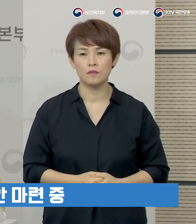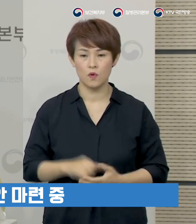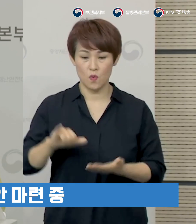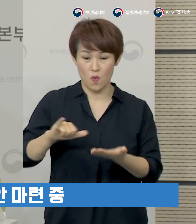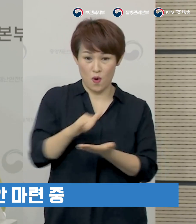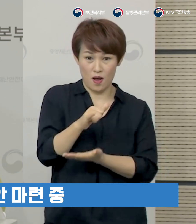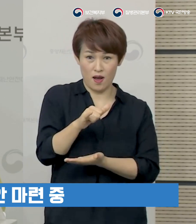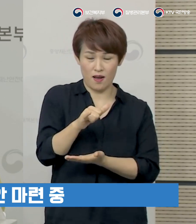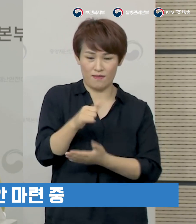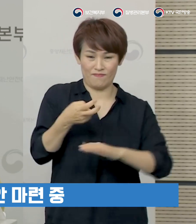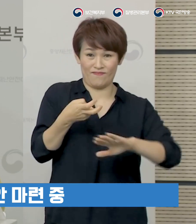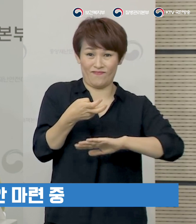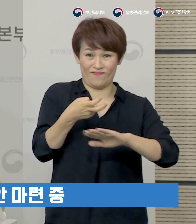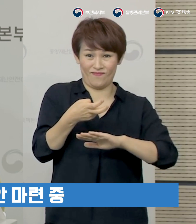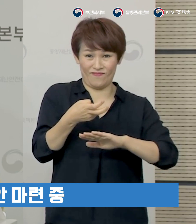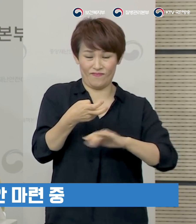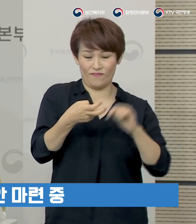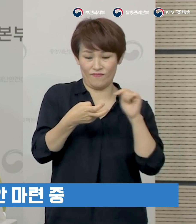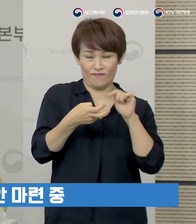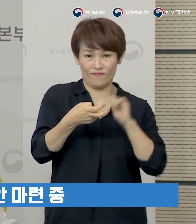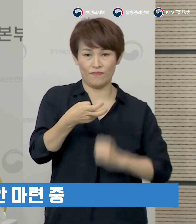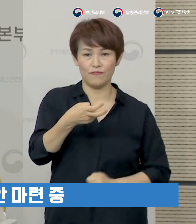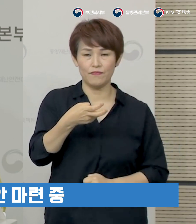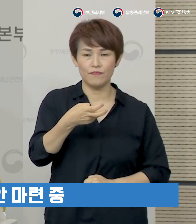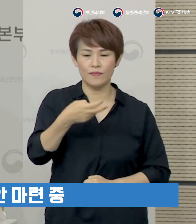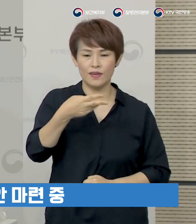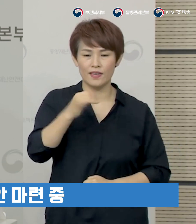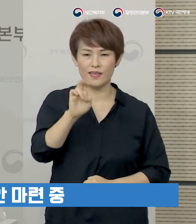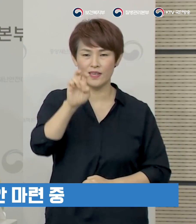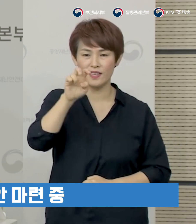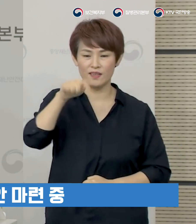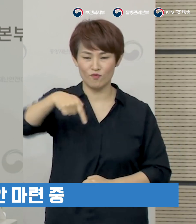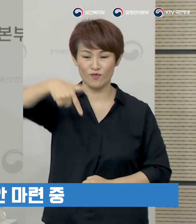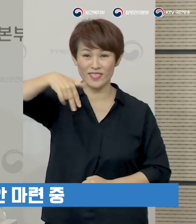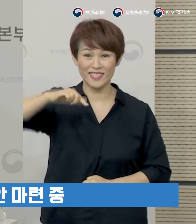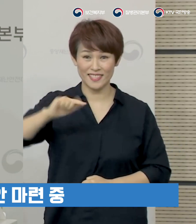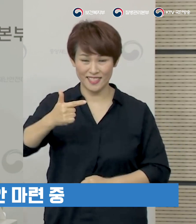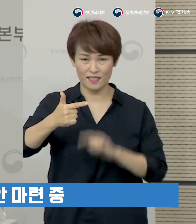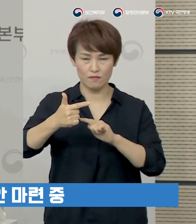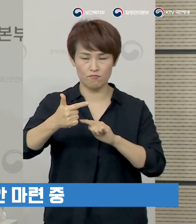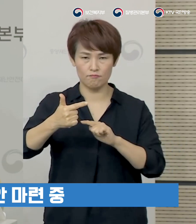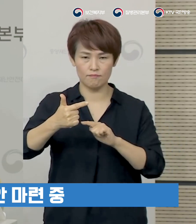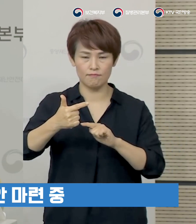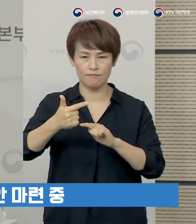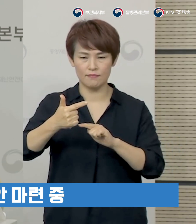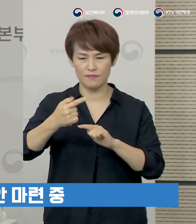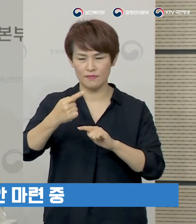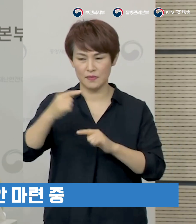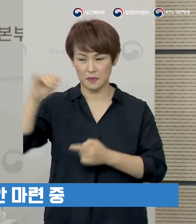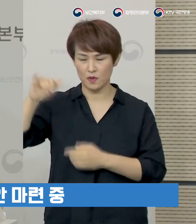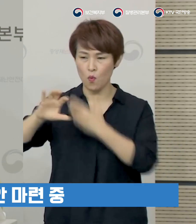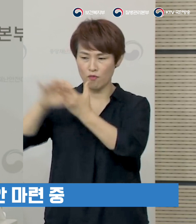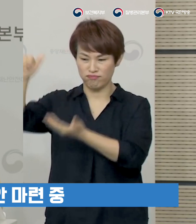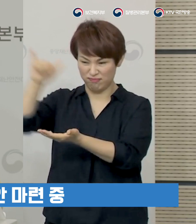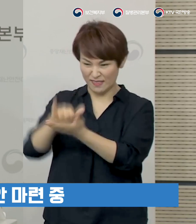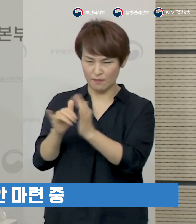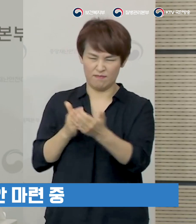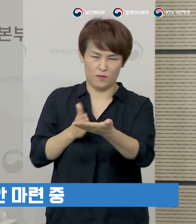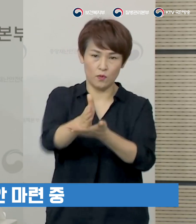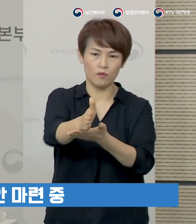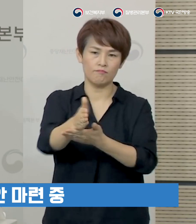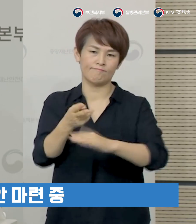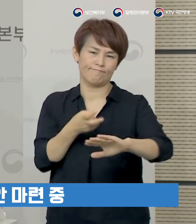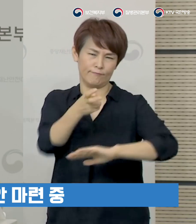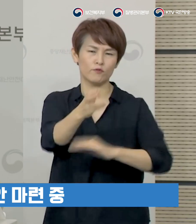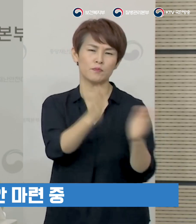공항 리무진과 관련되어서 조금 전용 리무진을 한다든지 뭐 이러한 여러 가지